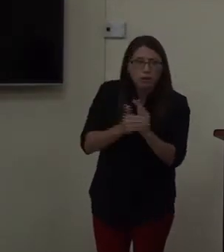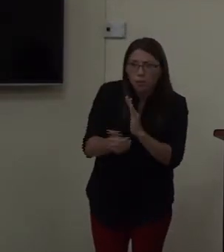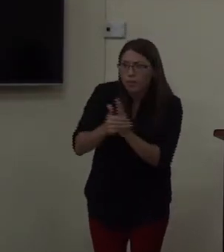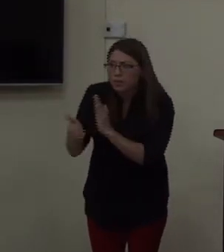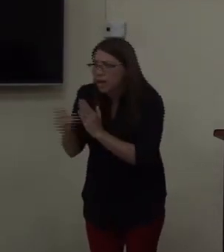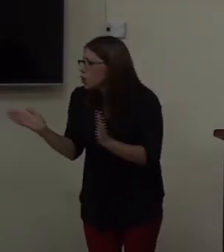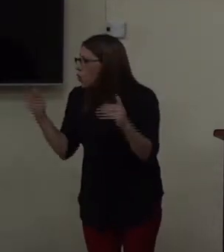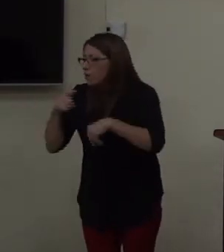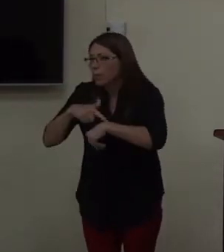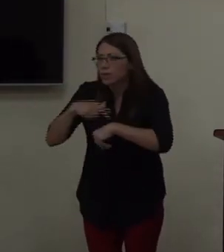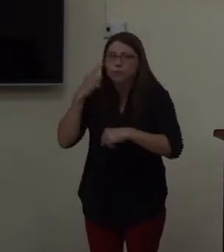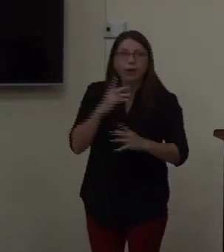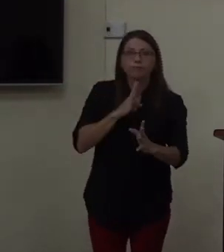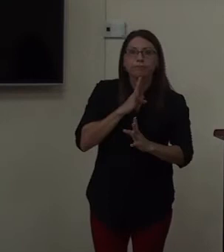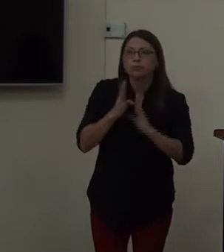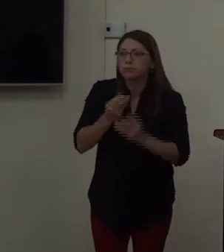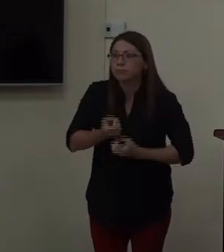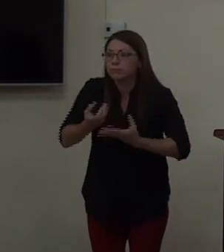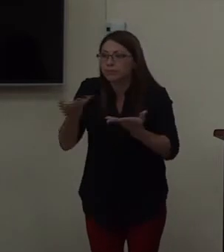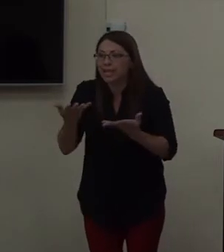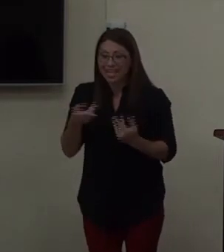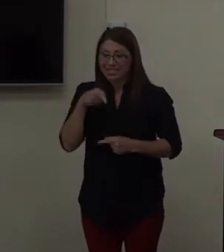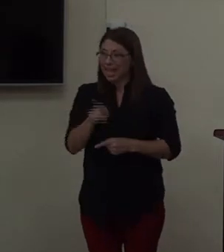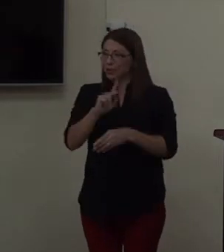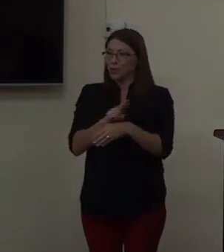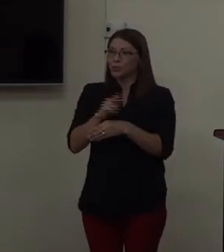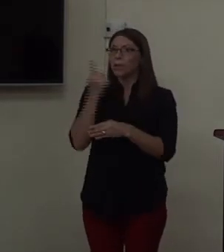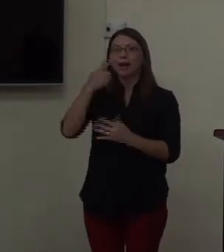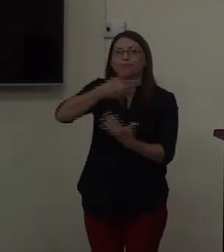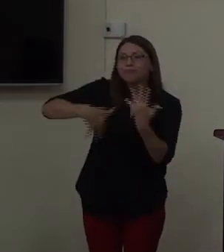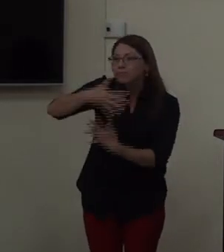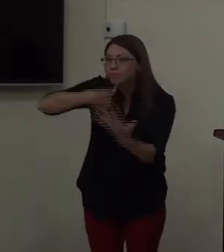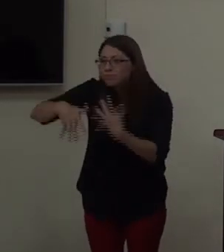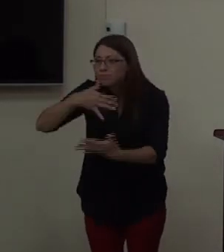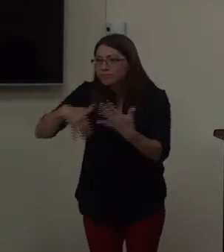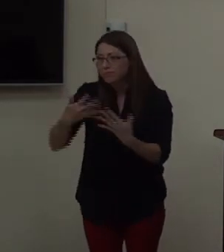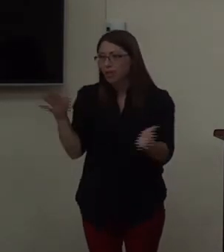para usarla, ¿verdad? Porque ya no es la lengua de socialización, etc.